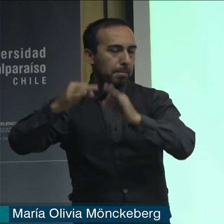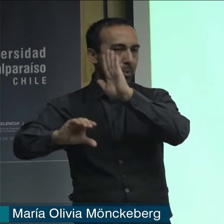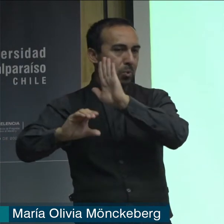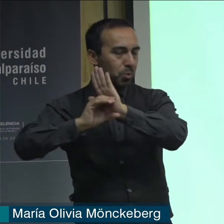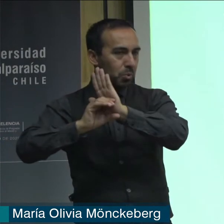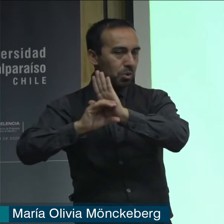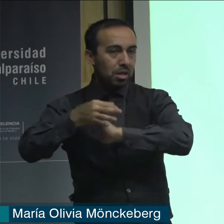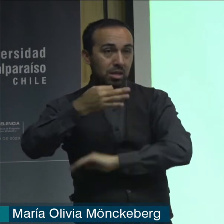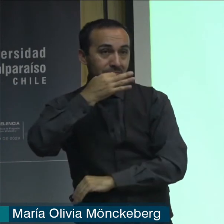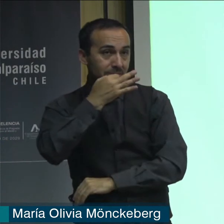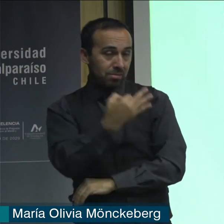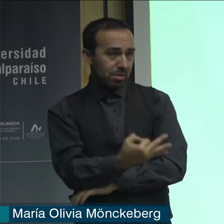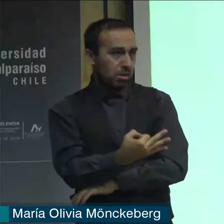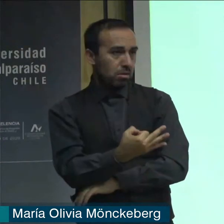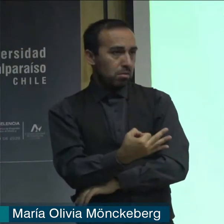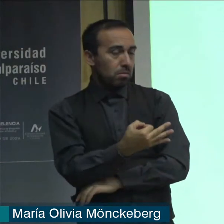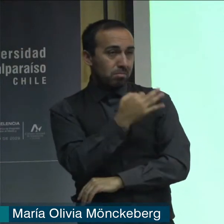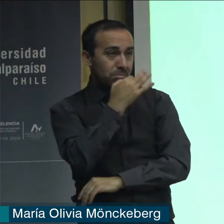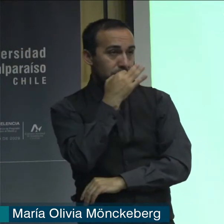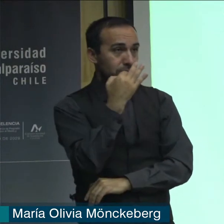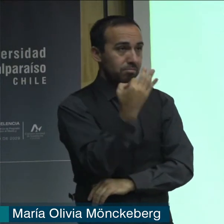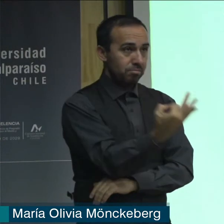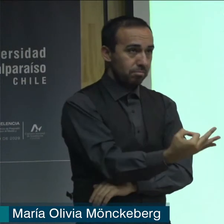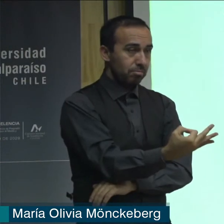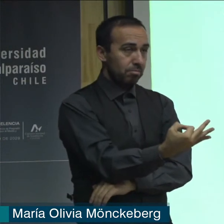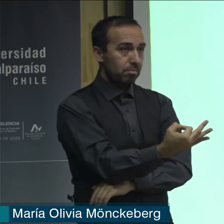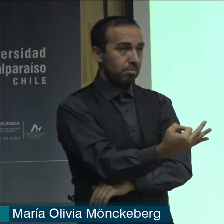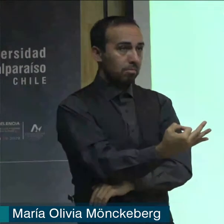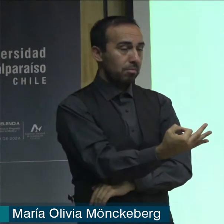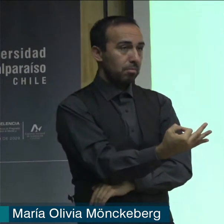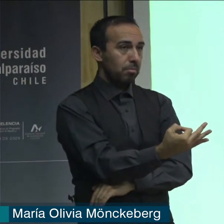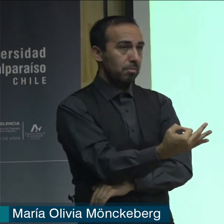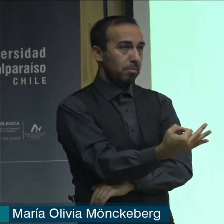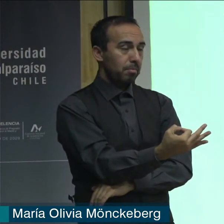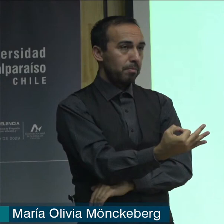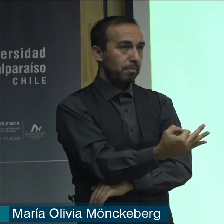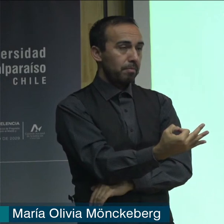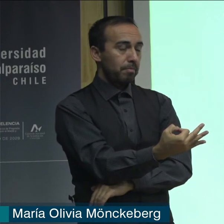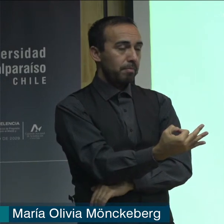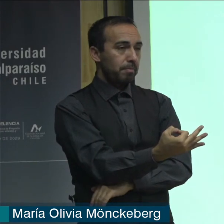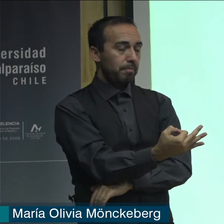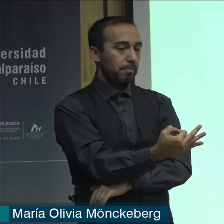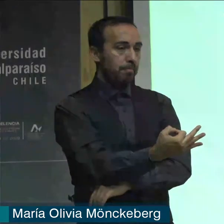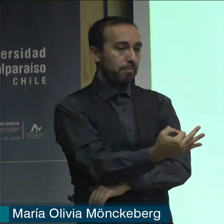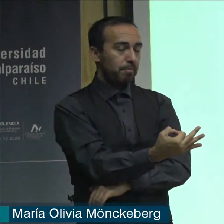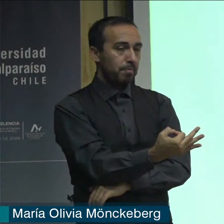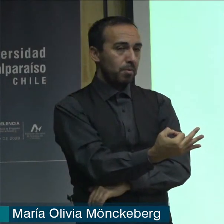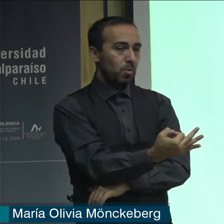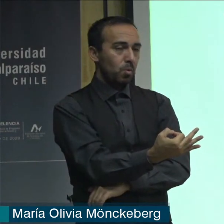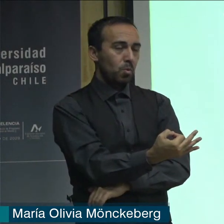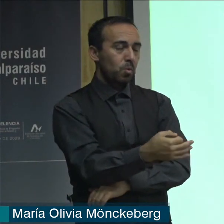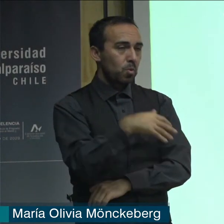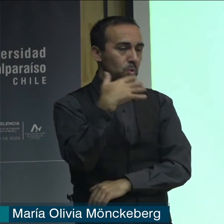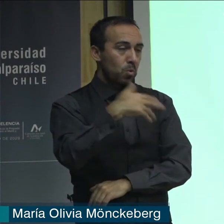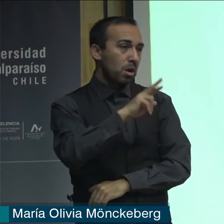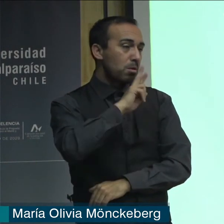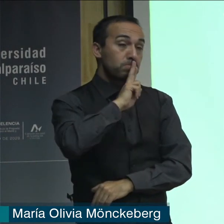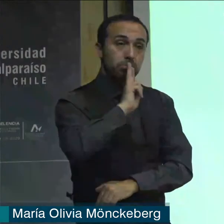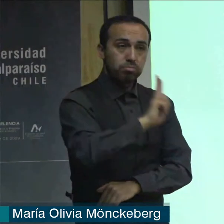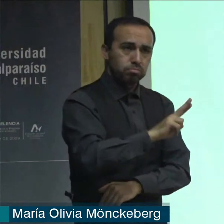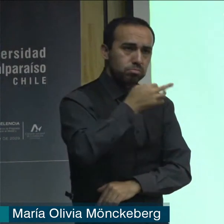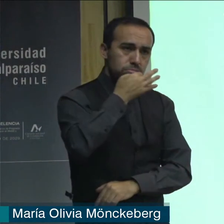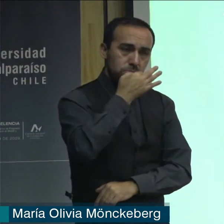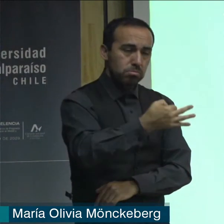constitucional se pronunció en un fallo que decía que